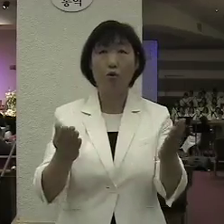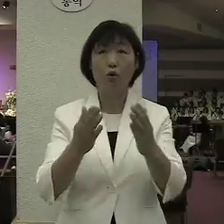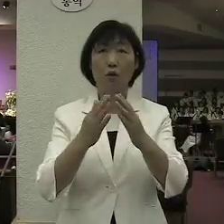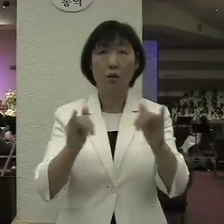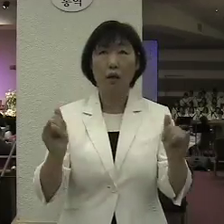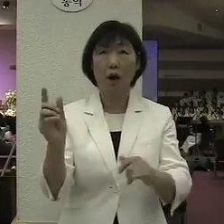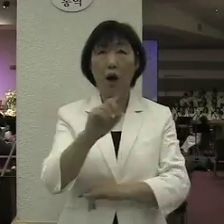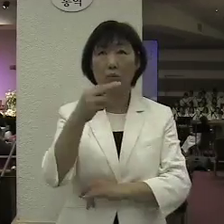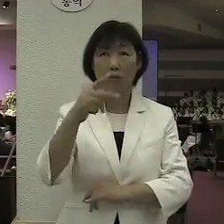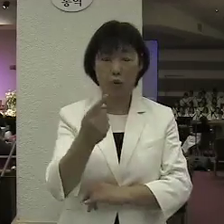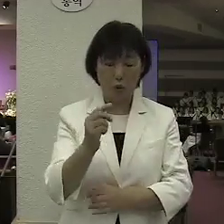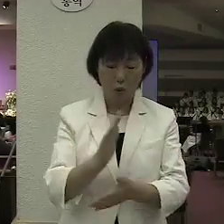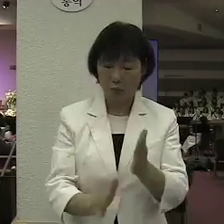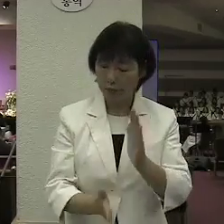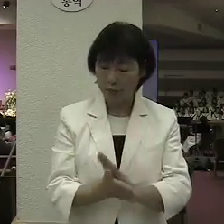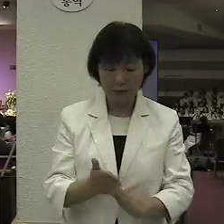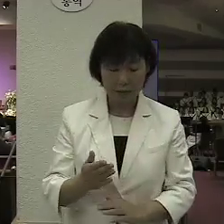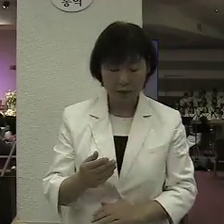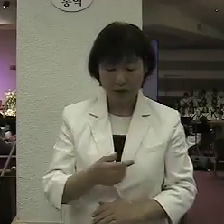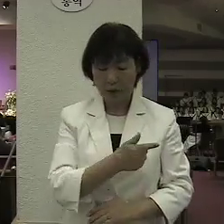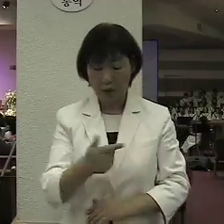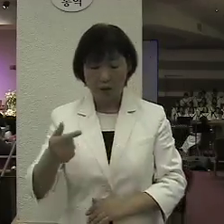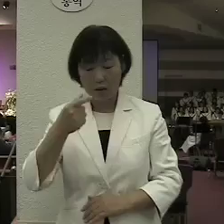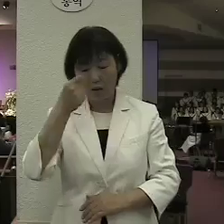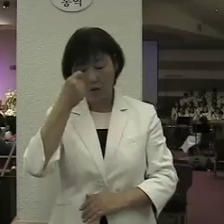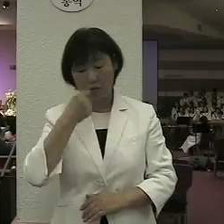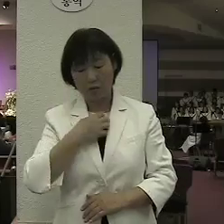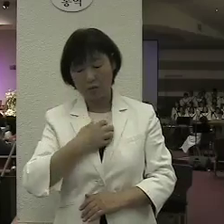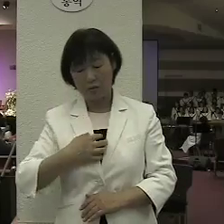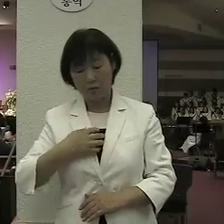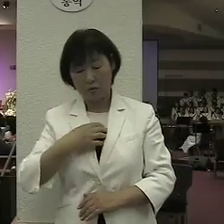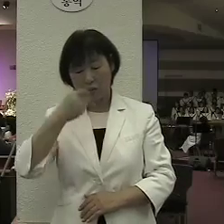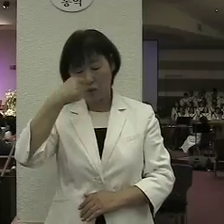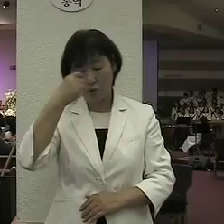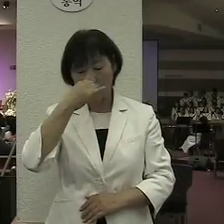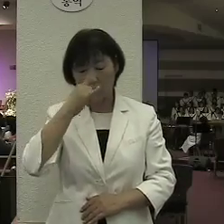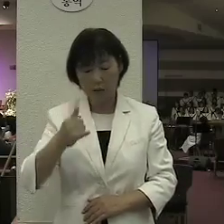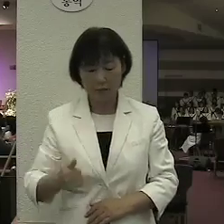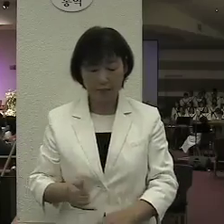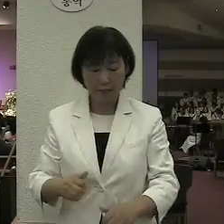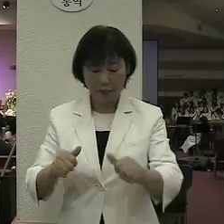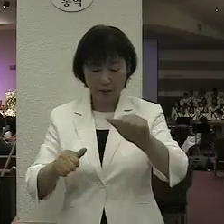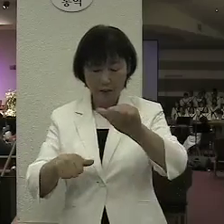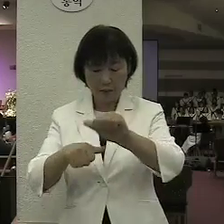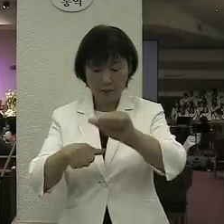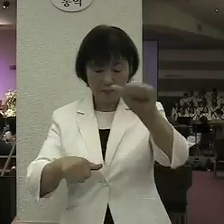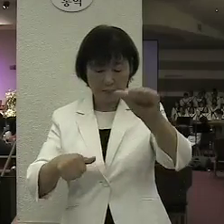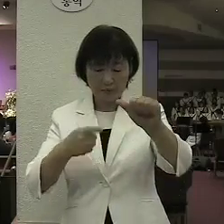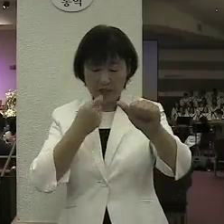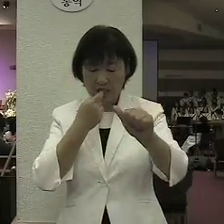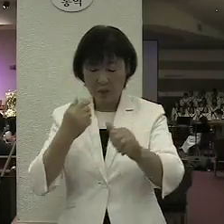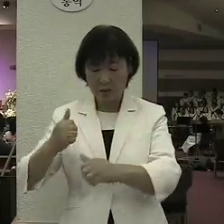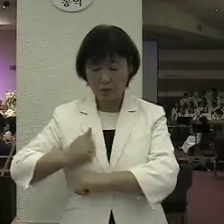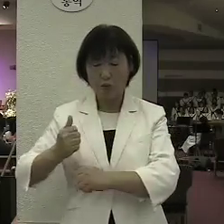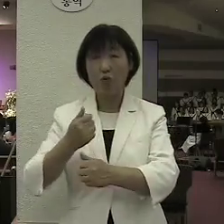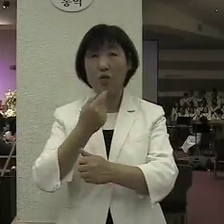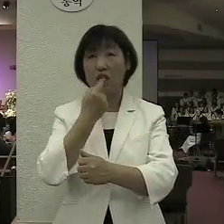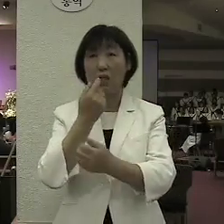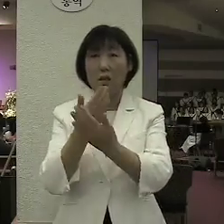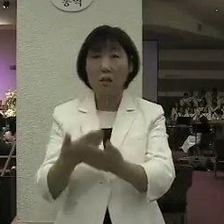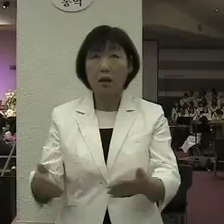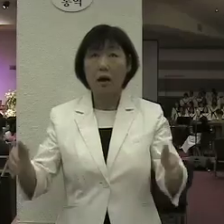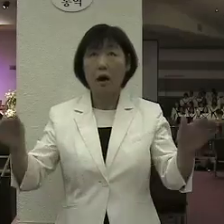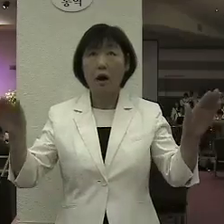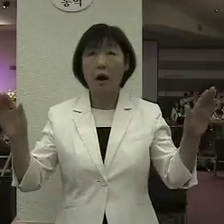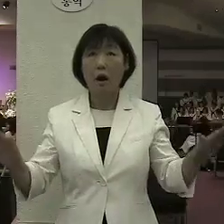수 있는 합당한 자가 없었다는 것입니다. 퀄리파이 된 사람이 아무도 없었다는 거예요. 그래서 요한은 울고